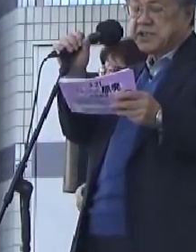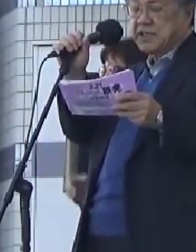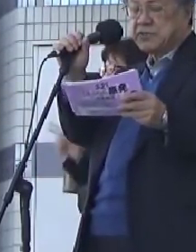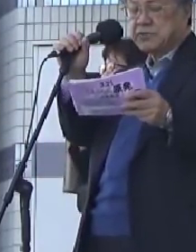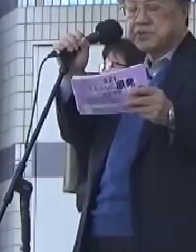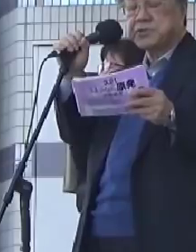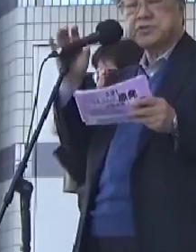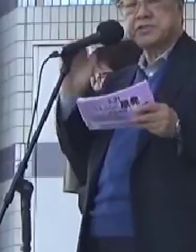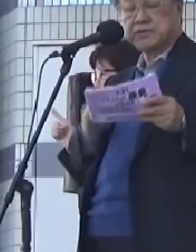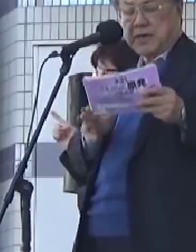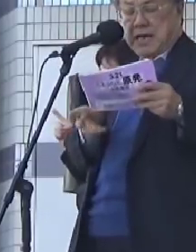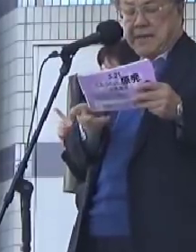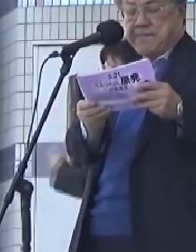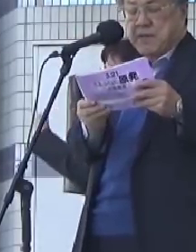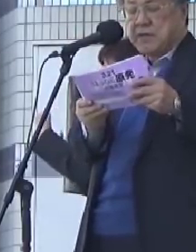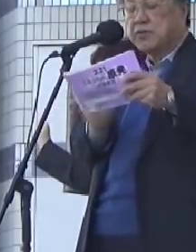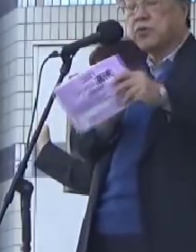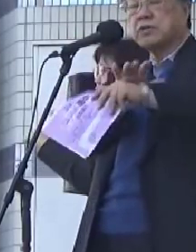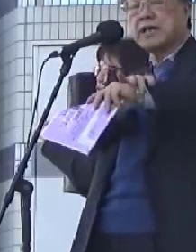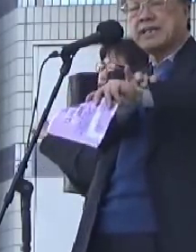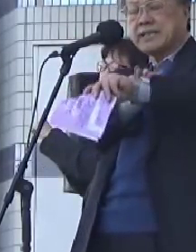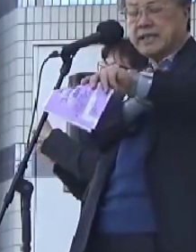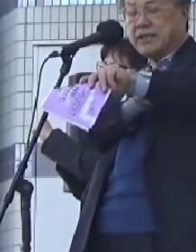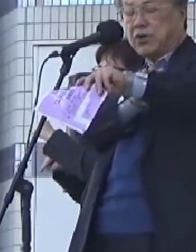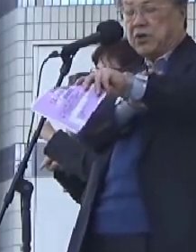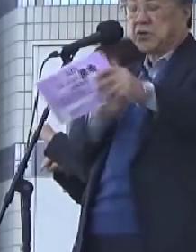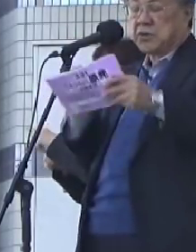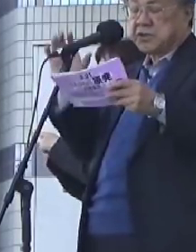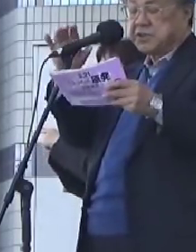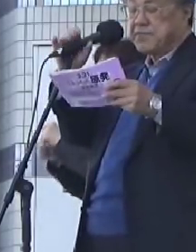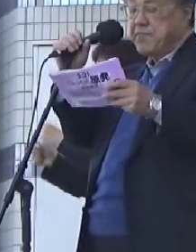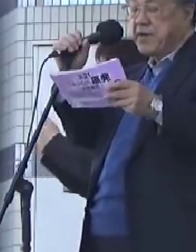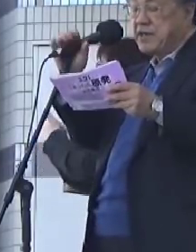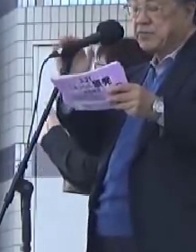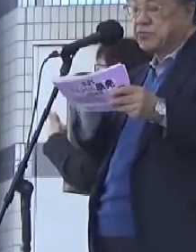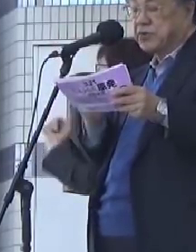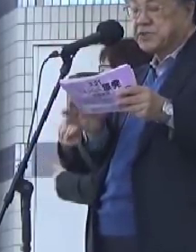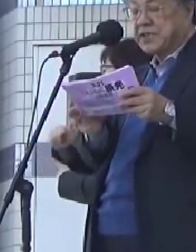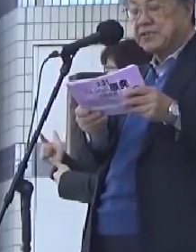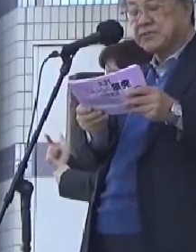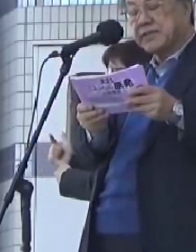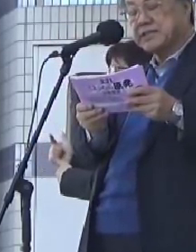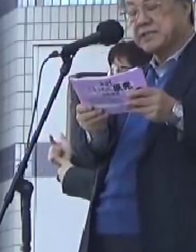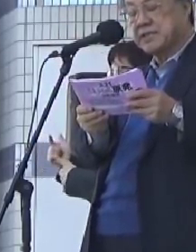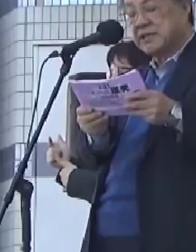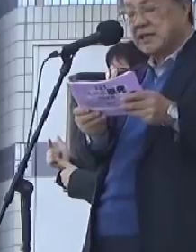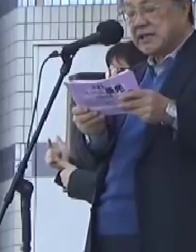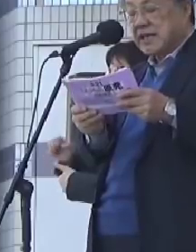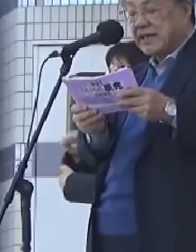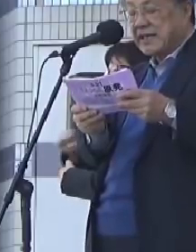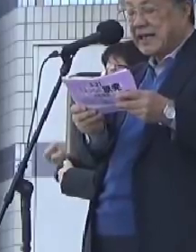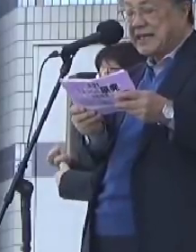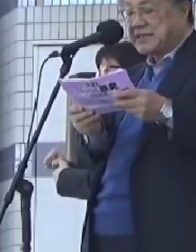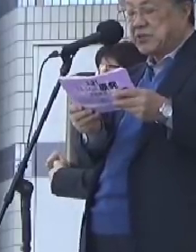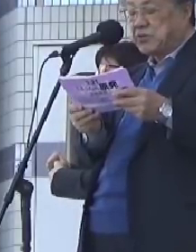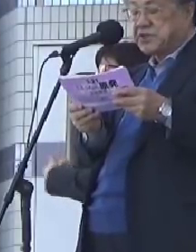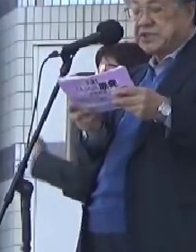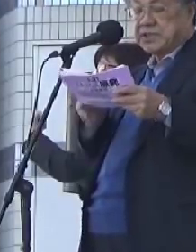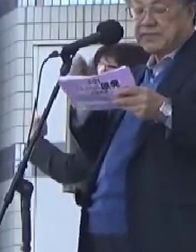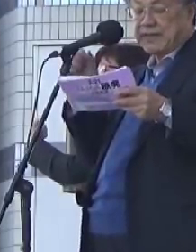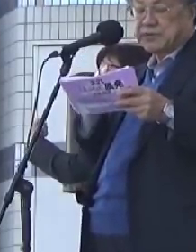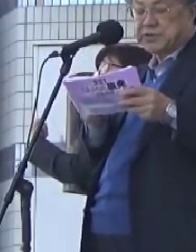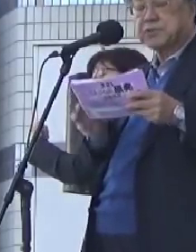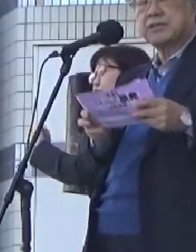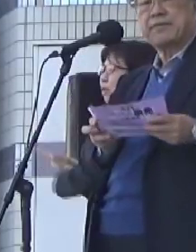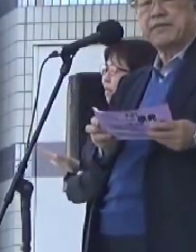の支持勢力の中心は日本会議など親米右翼勢力です。彼らを